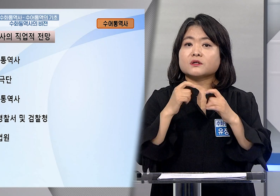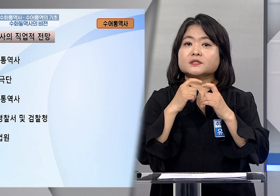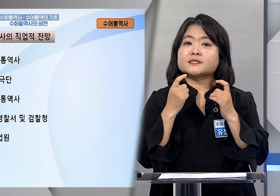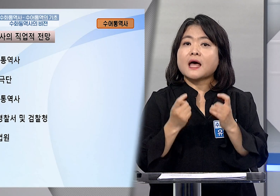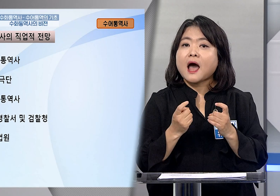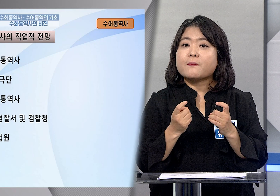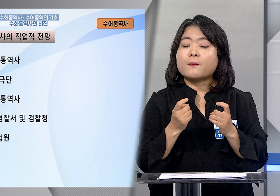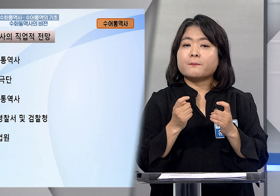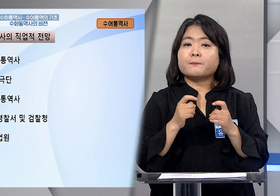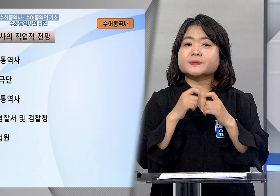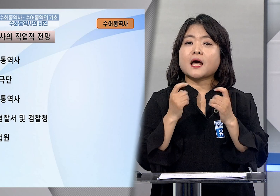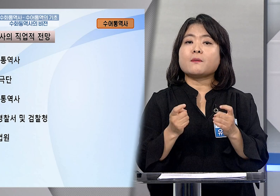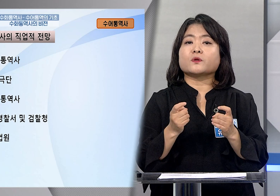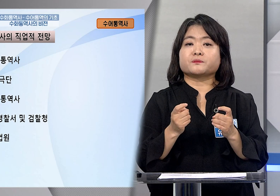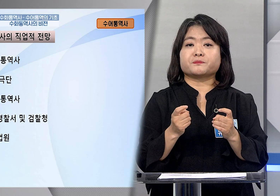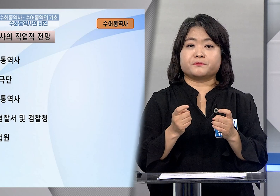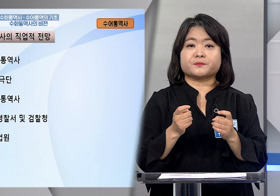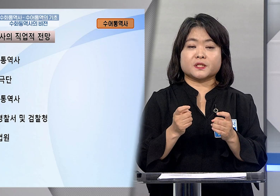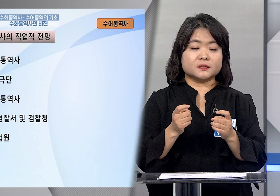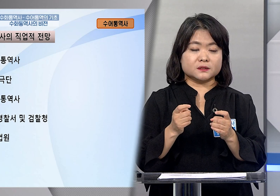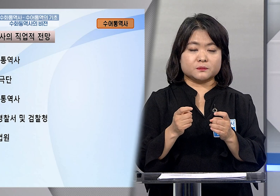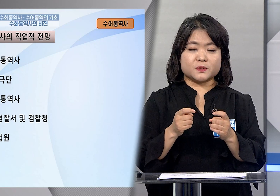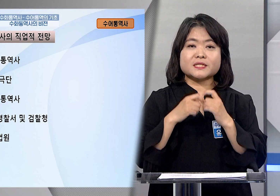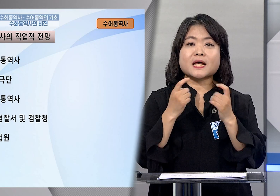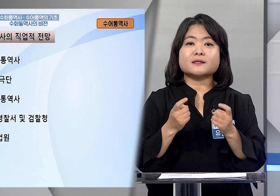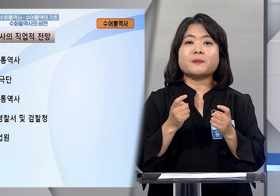이번에부터는 사법 그 민사재판,